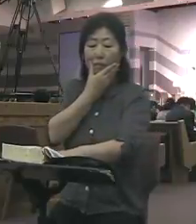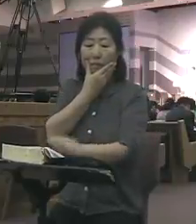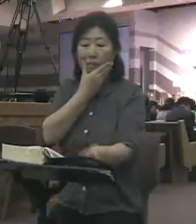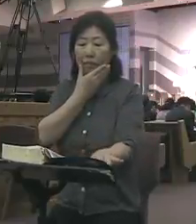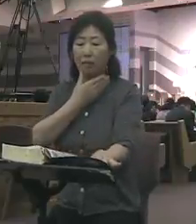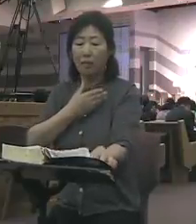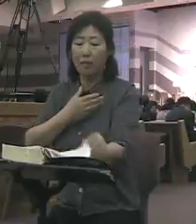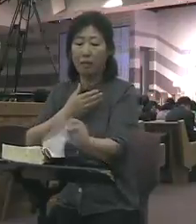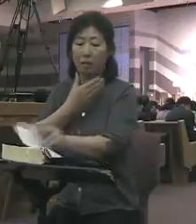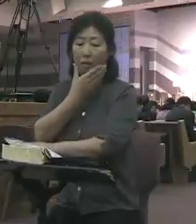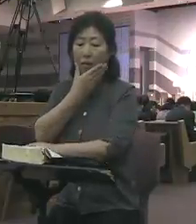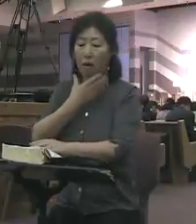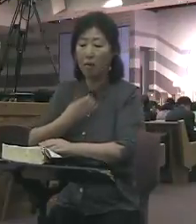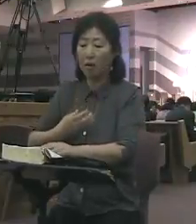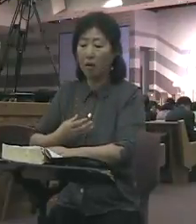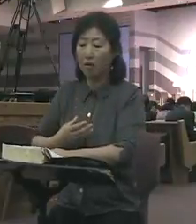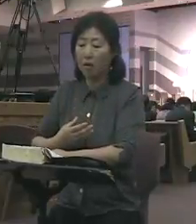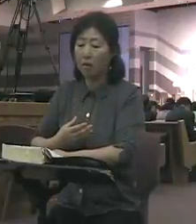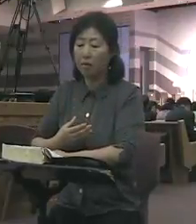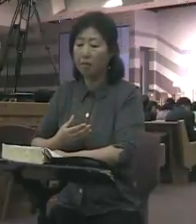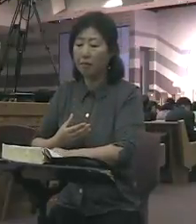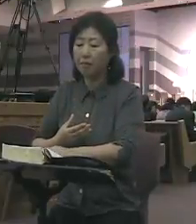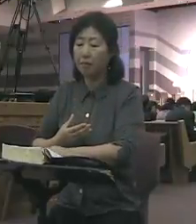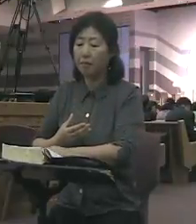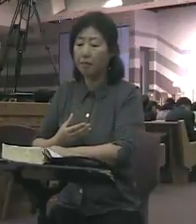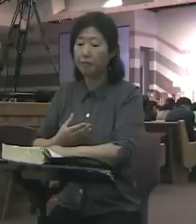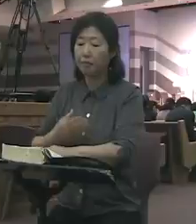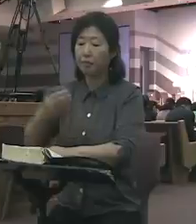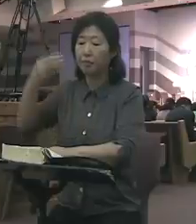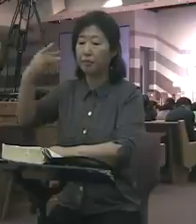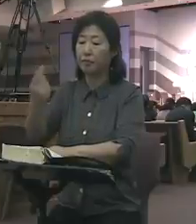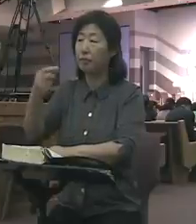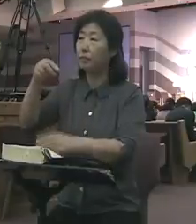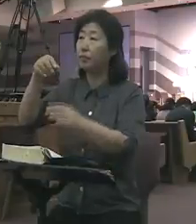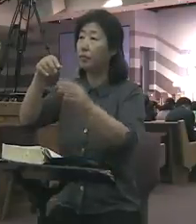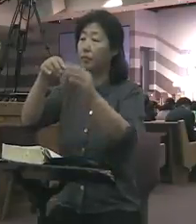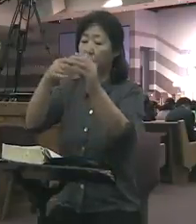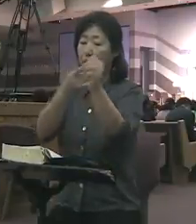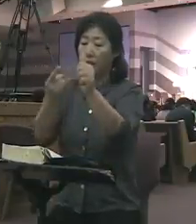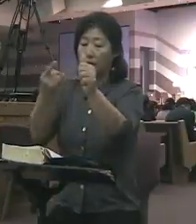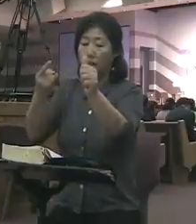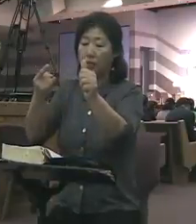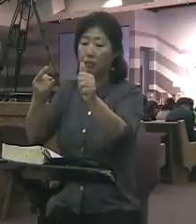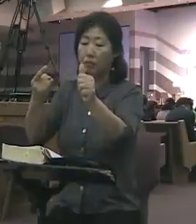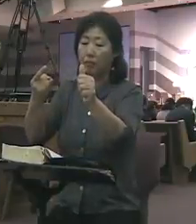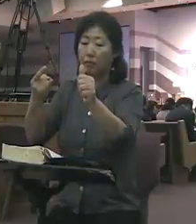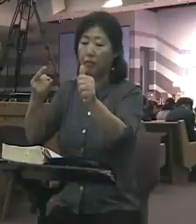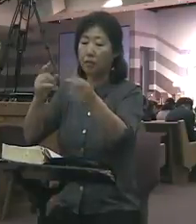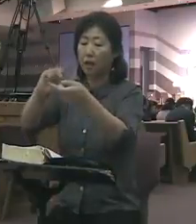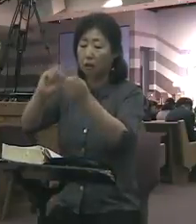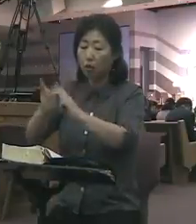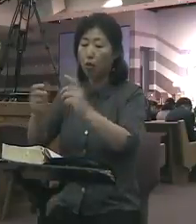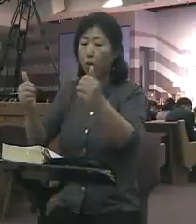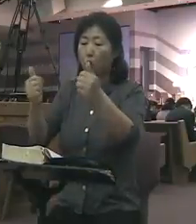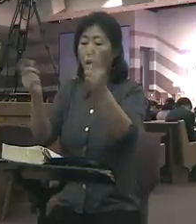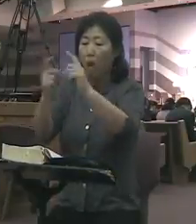골육이라. We are brothers. 나나 너나 내 목자나 내 목자나 서로 다투게 말자. 우리는